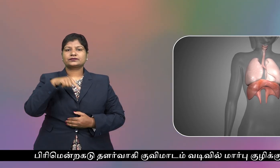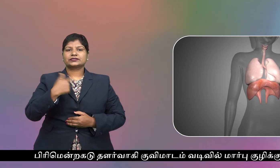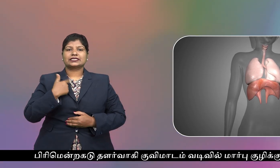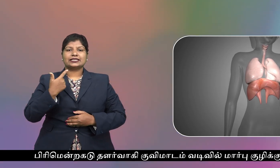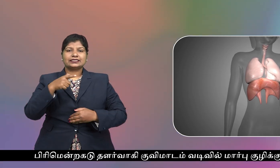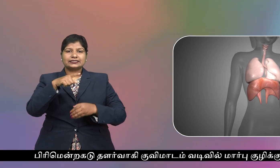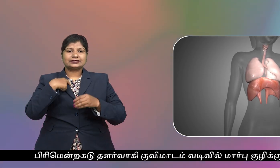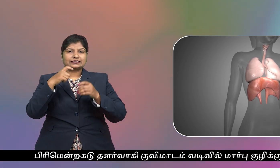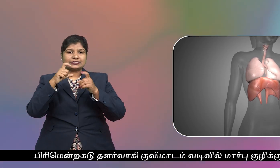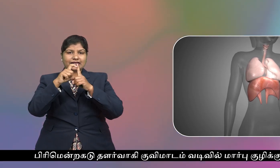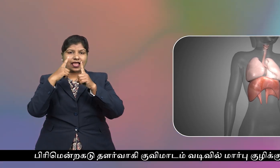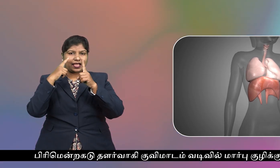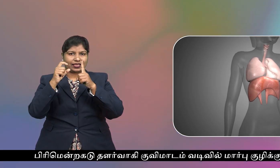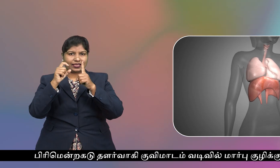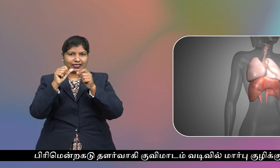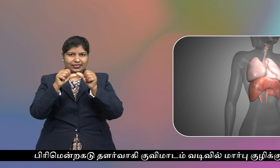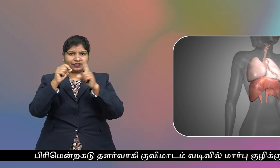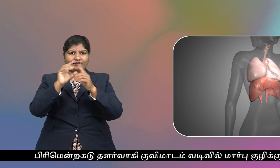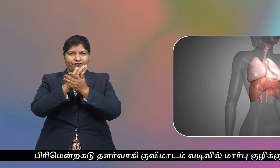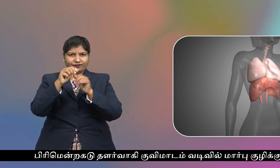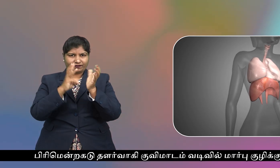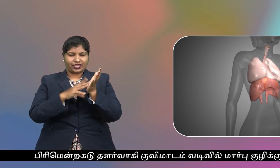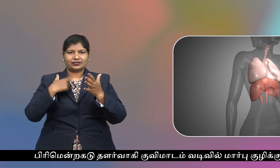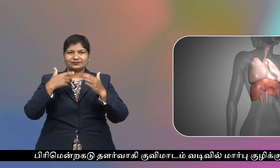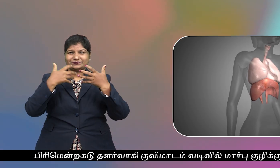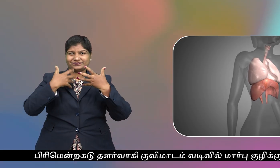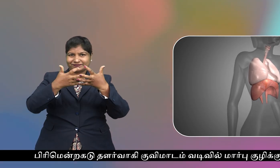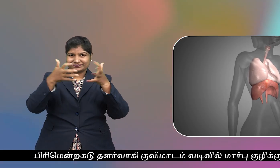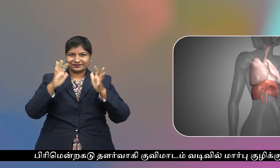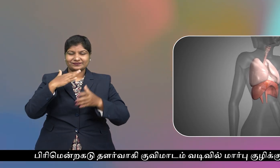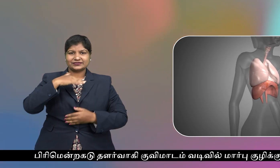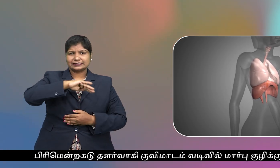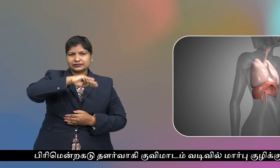பிரிமென்ரகடு தளர்வாகி குவிமாடம் வடிவில் மார்பு குழிக்குள் விரிவடையும்.